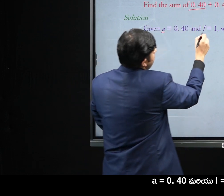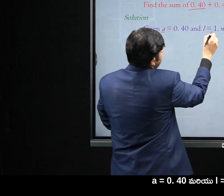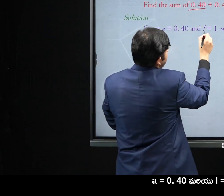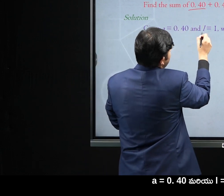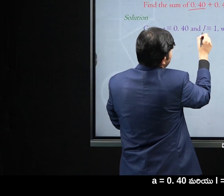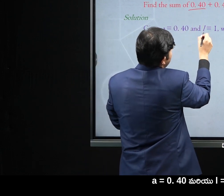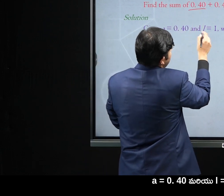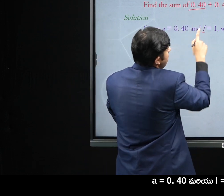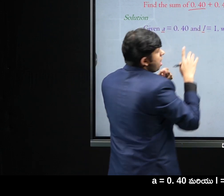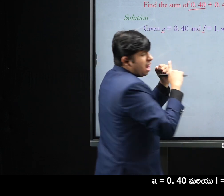ఇచ్చినట్లయితే